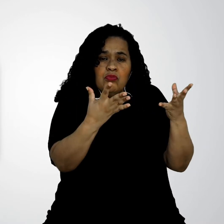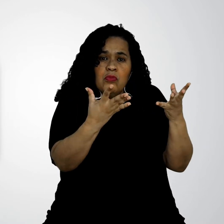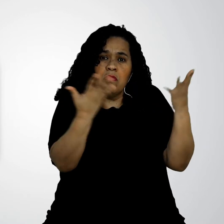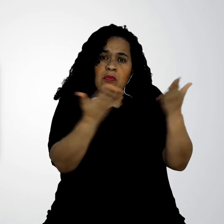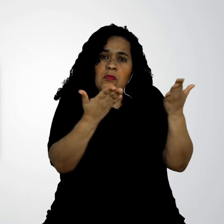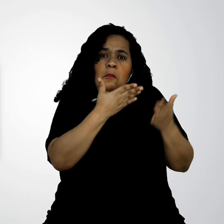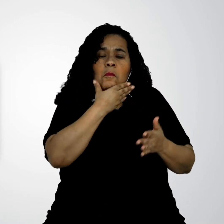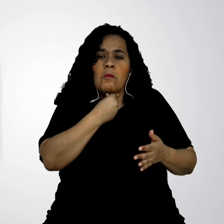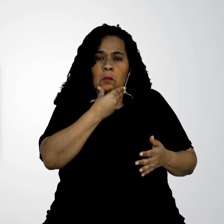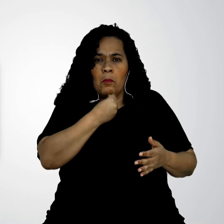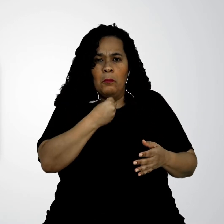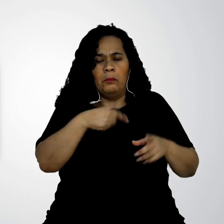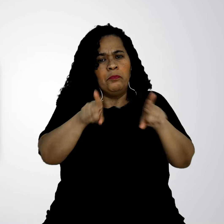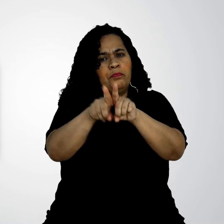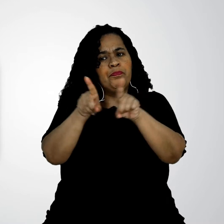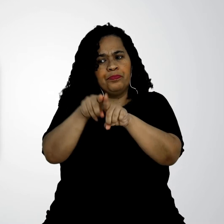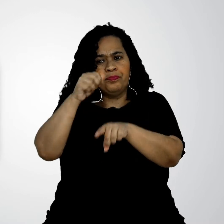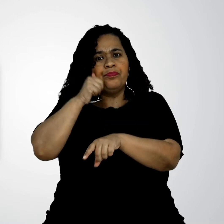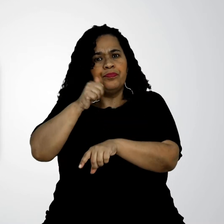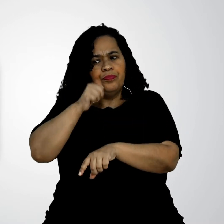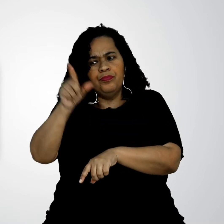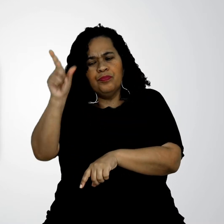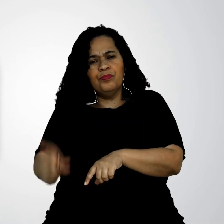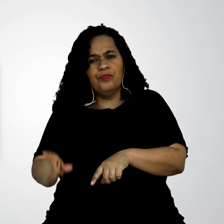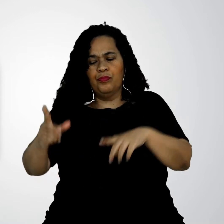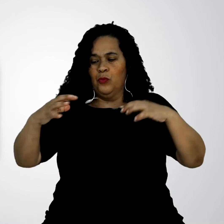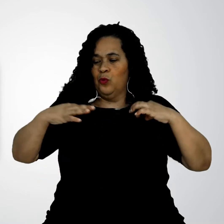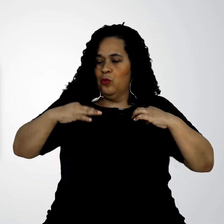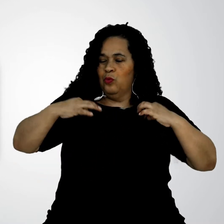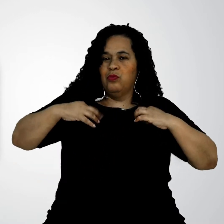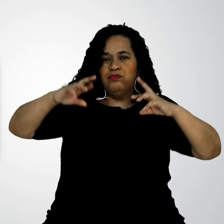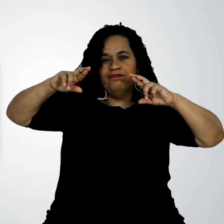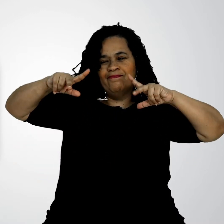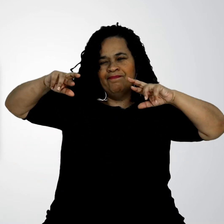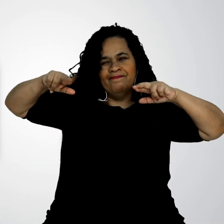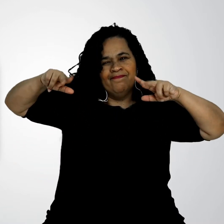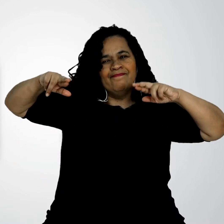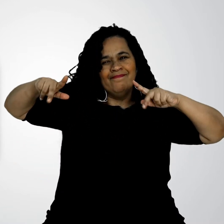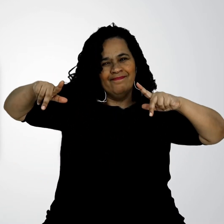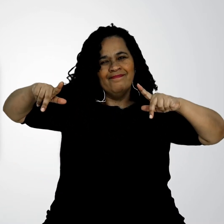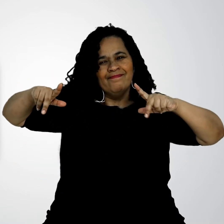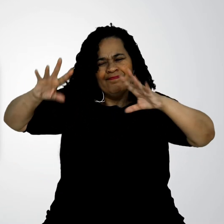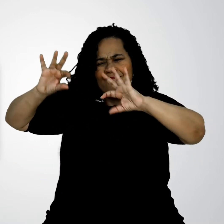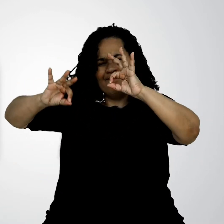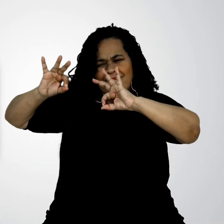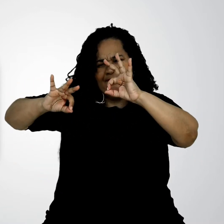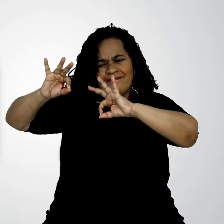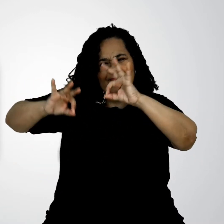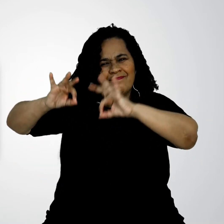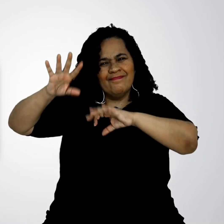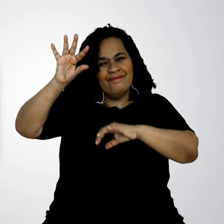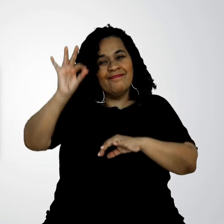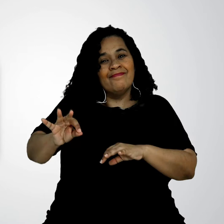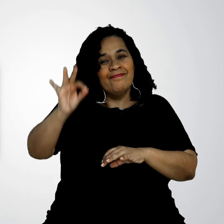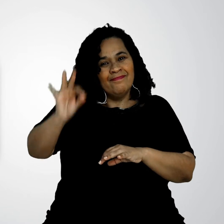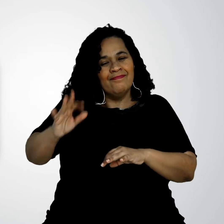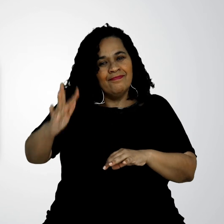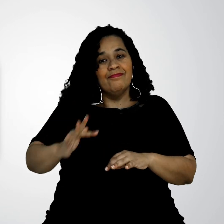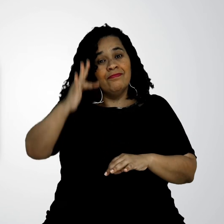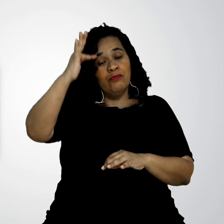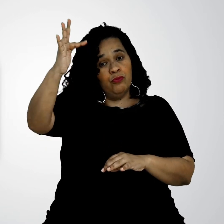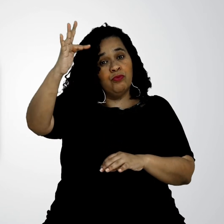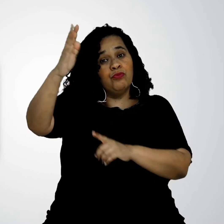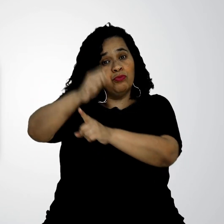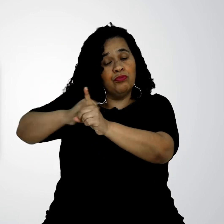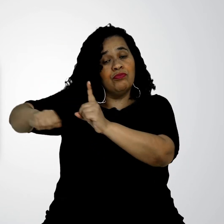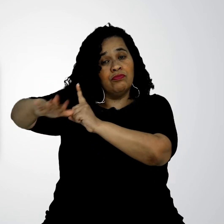mulher, naturalmente a gente já tem um conjunto de roupas que foram preparadas e preparar esse ser humano para exercer esse papel